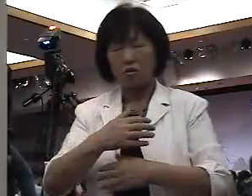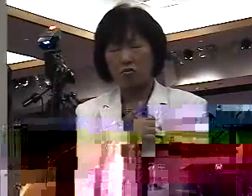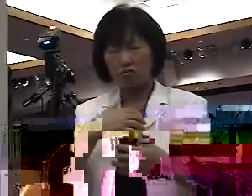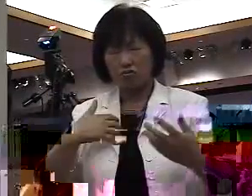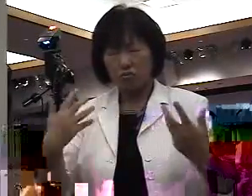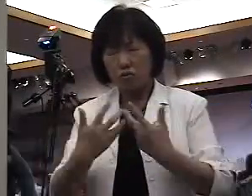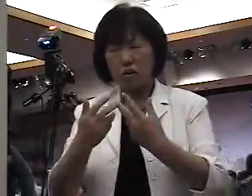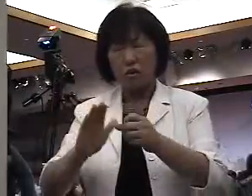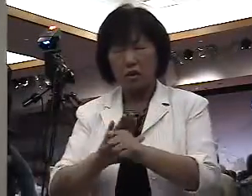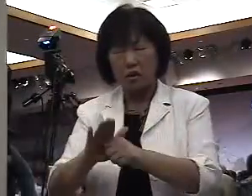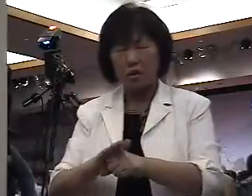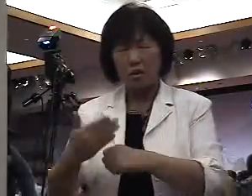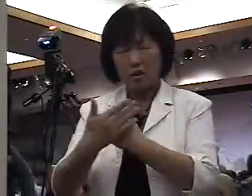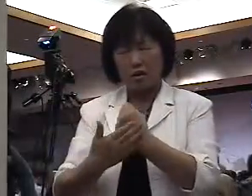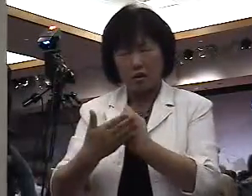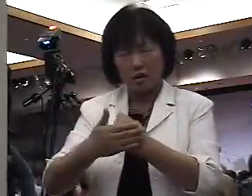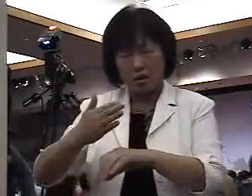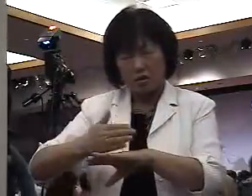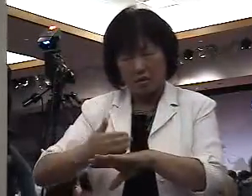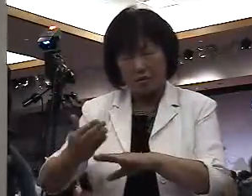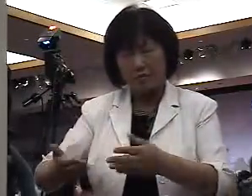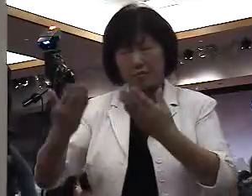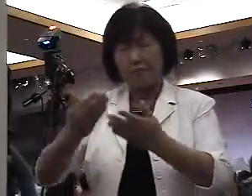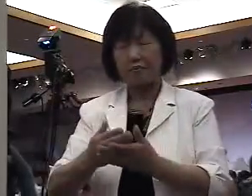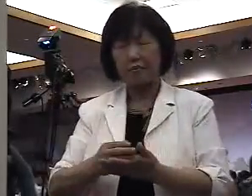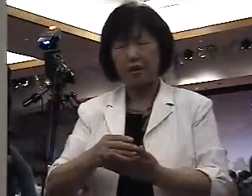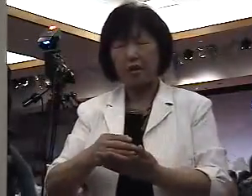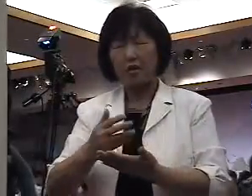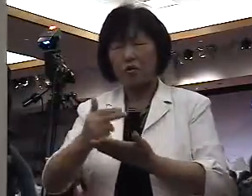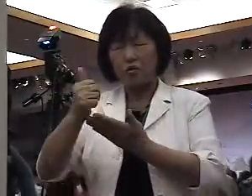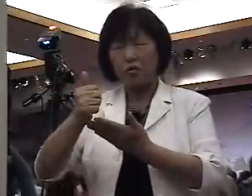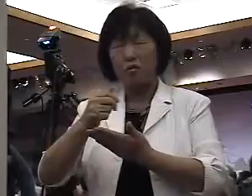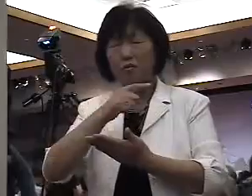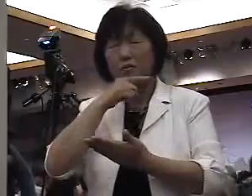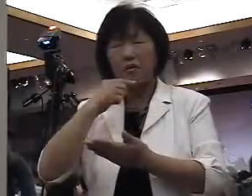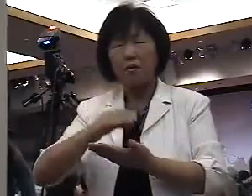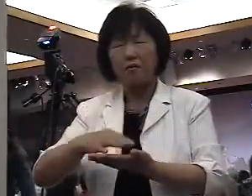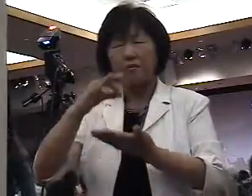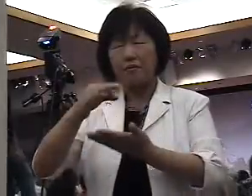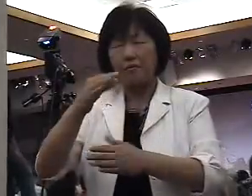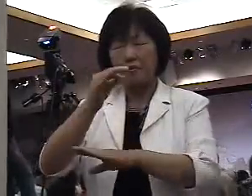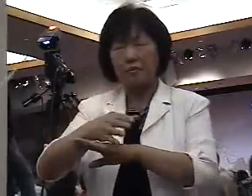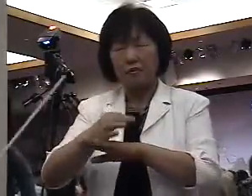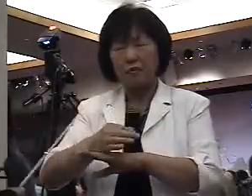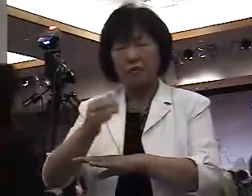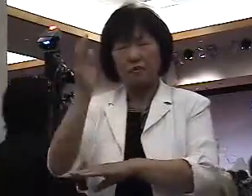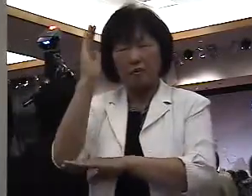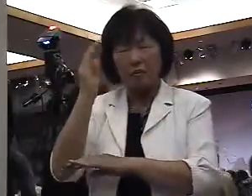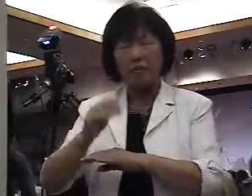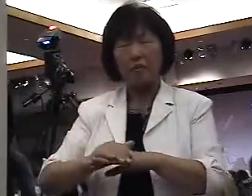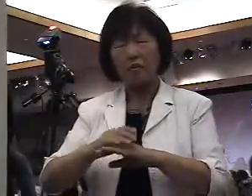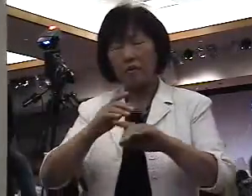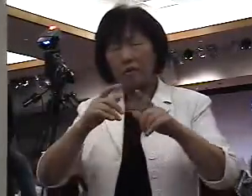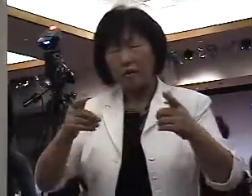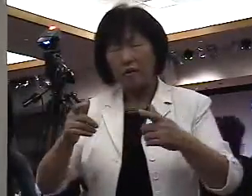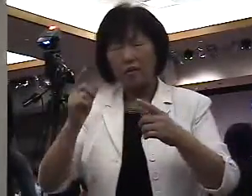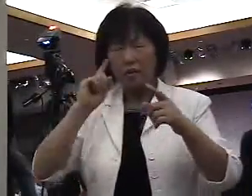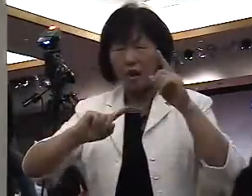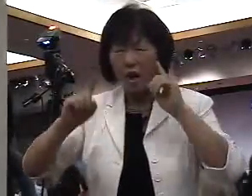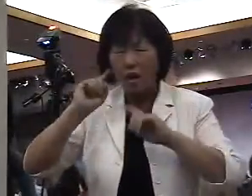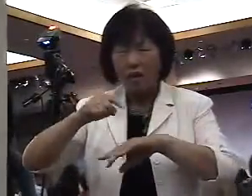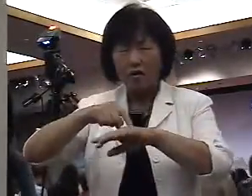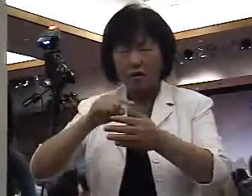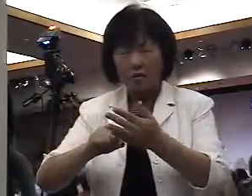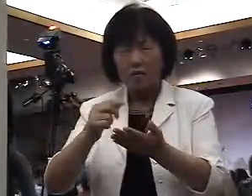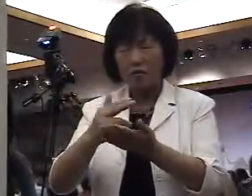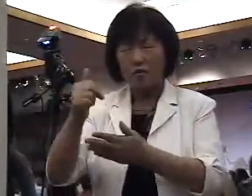사랑과 은혜를 감사합니다. 아멘. 주님의 피값으로 사신 주의 자녀들이 말씀 분술적으로 인한 상한 심령을 주님